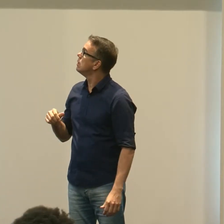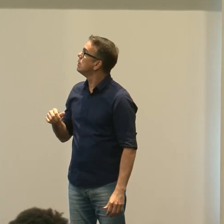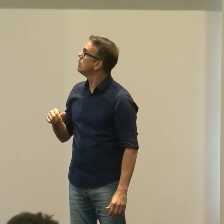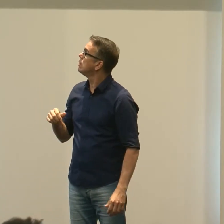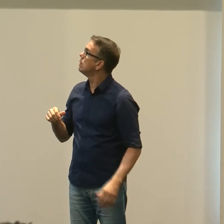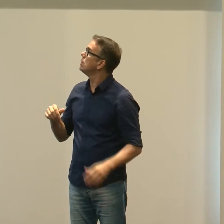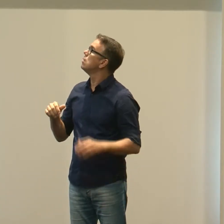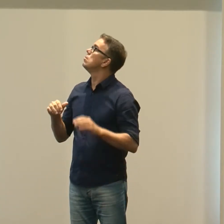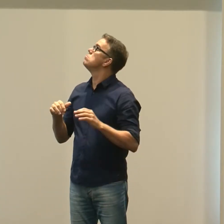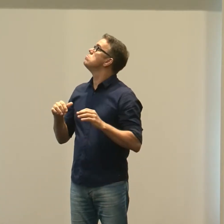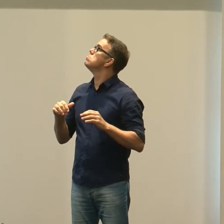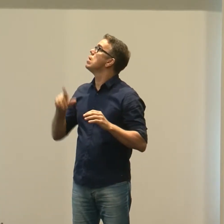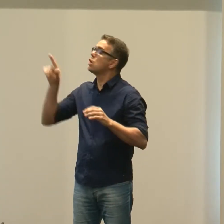Ok?